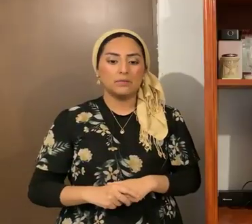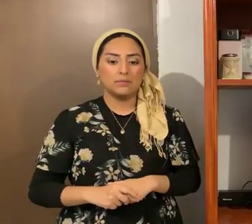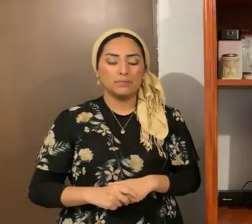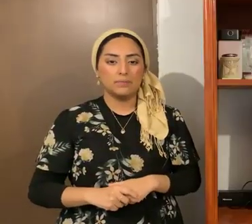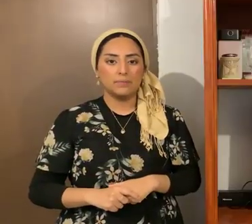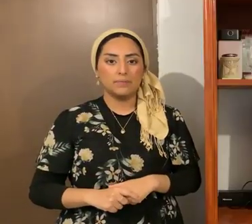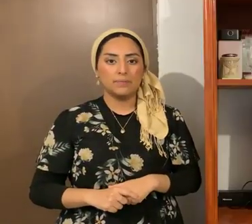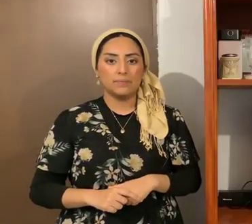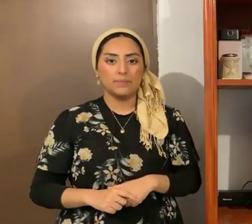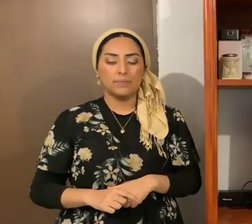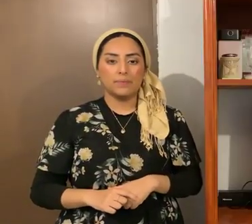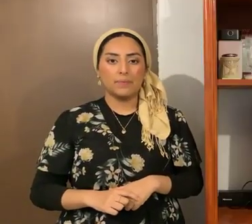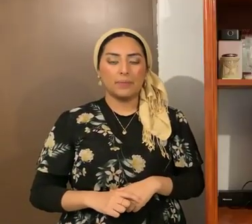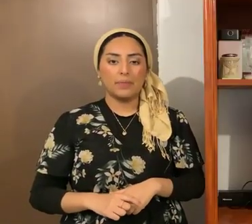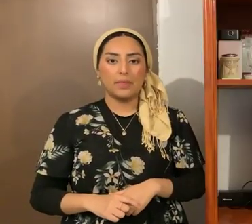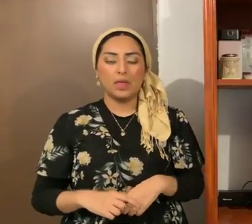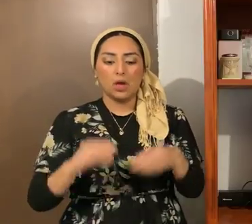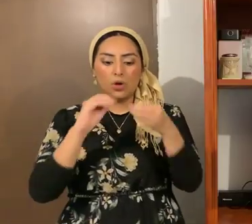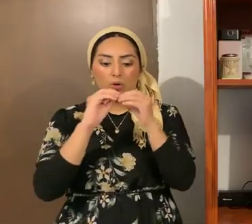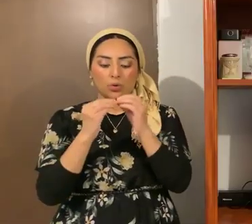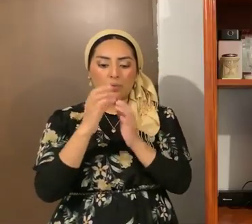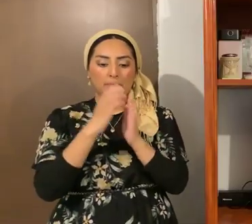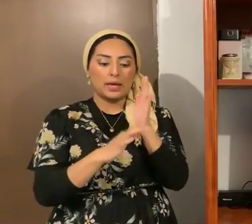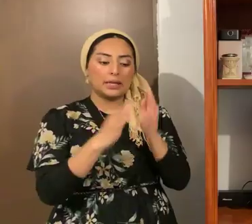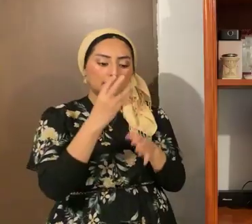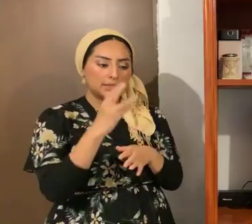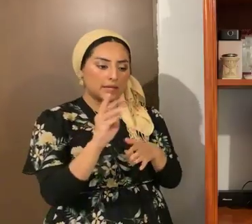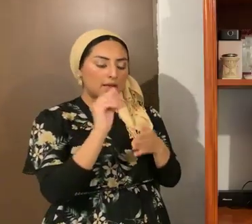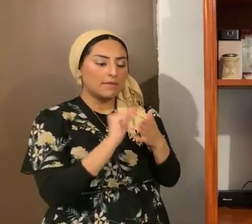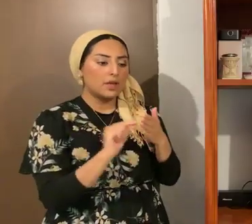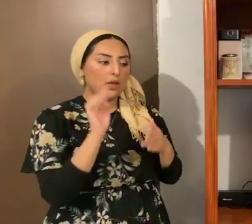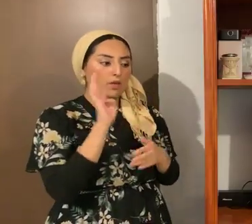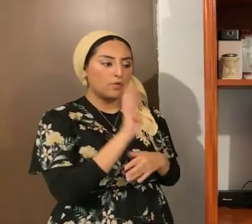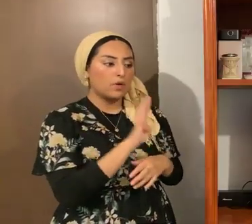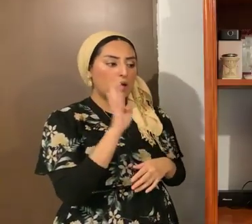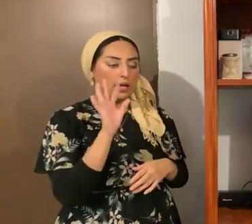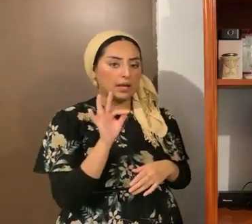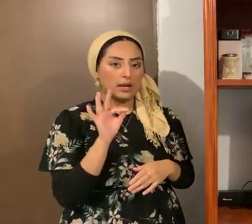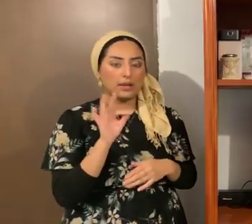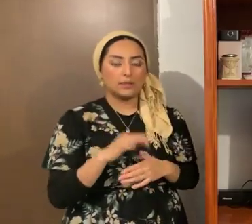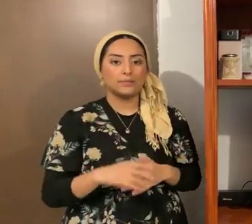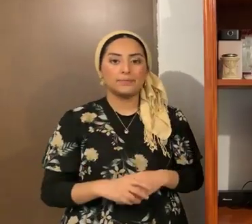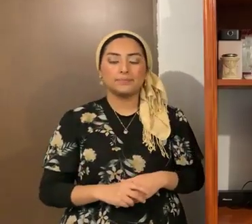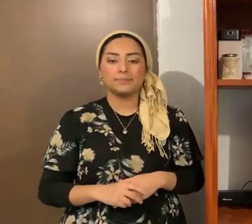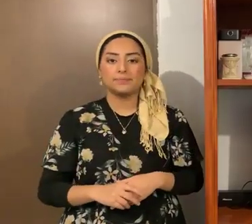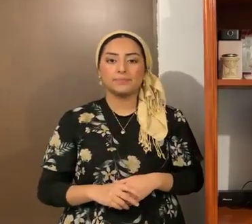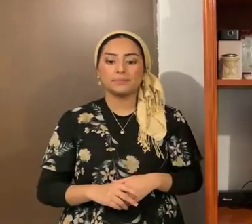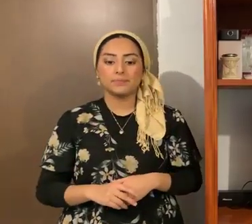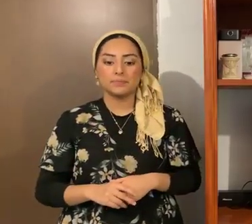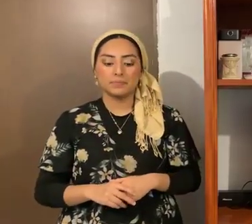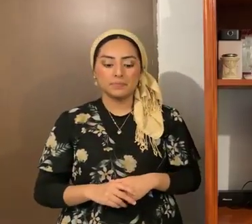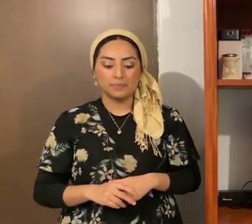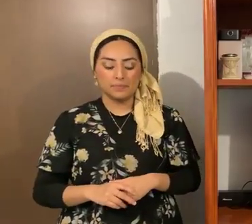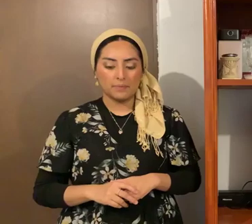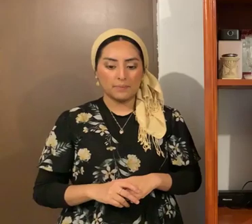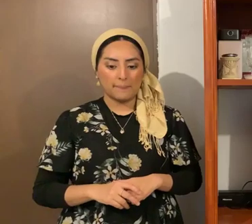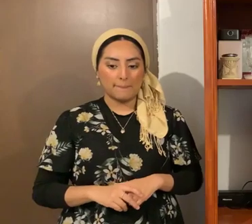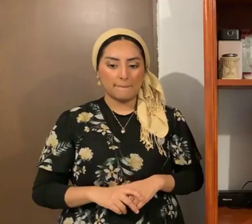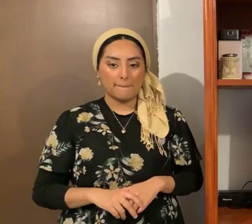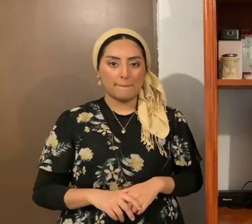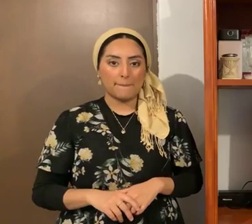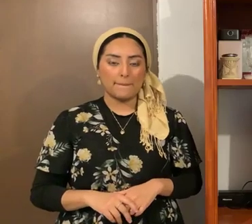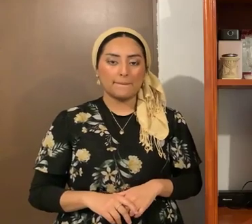¿De acuerdo? Números 16, verso 49, ahí un poco más adelantito. Números 16,